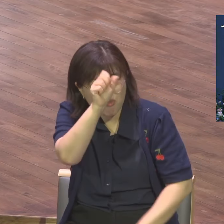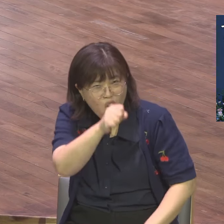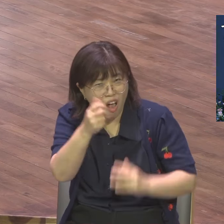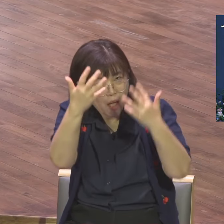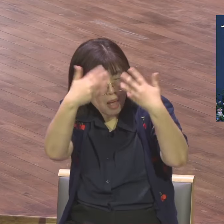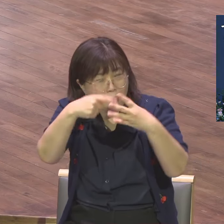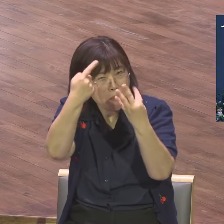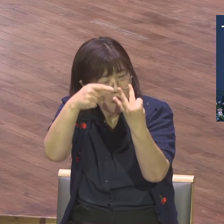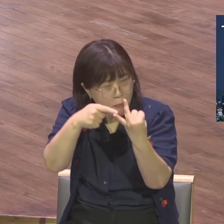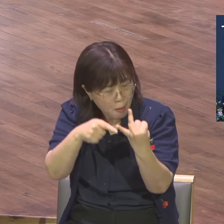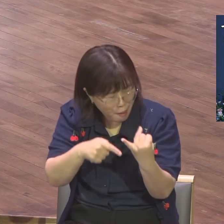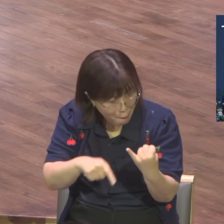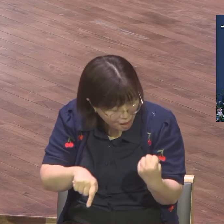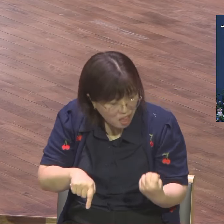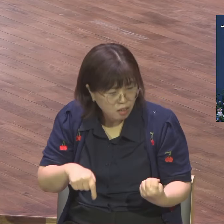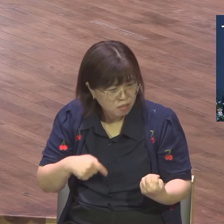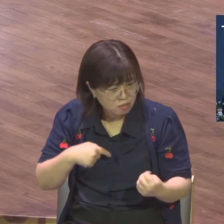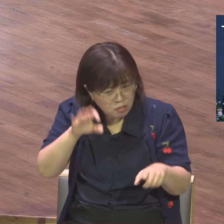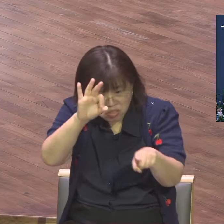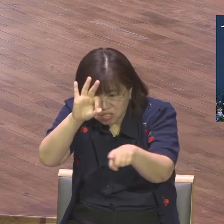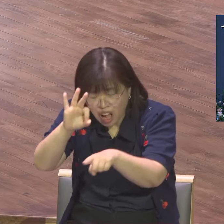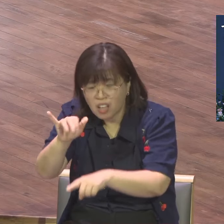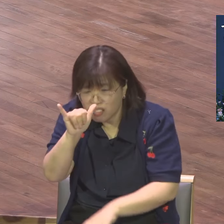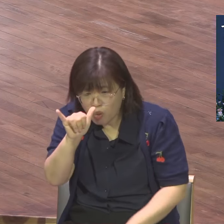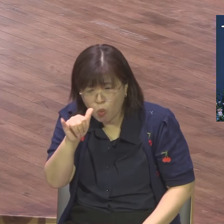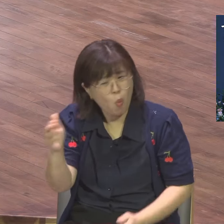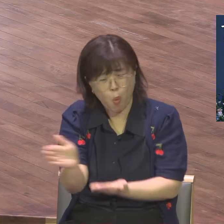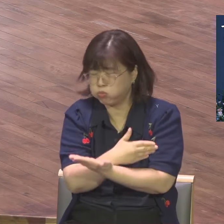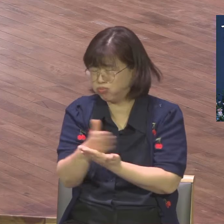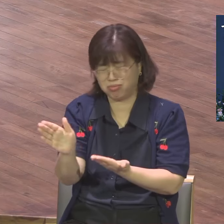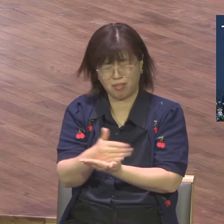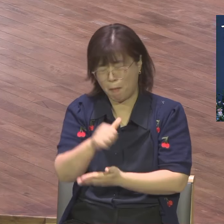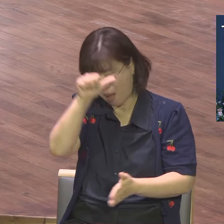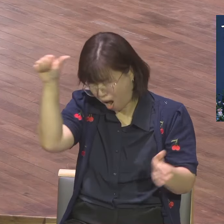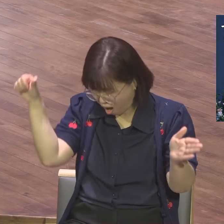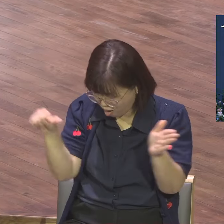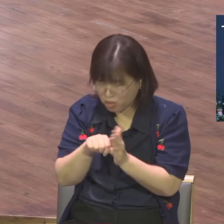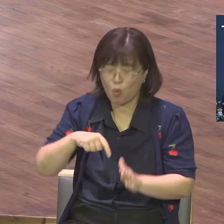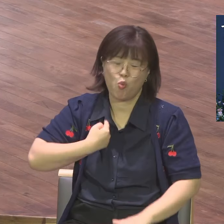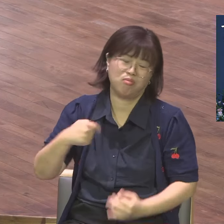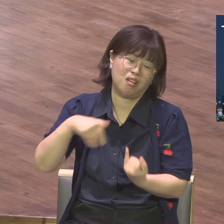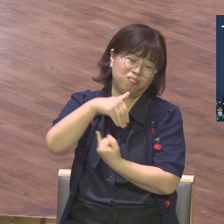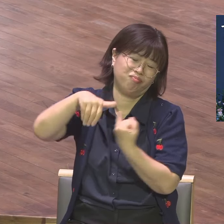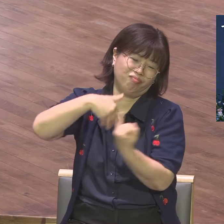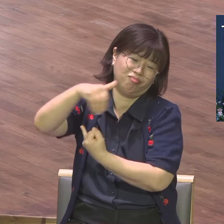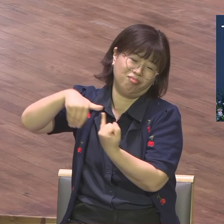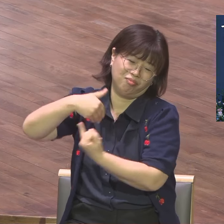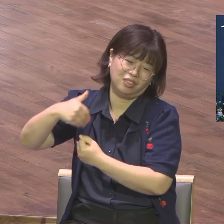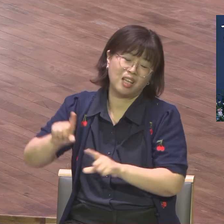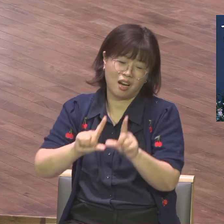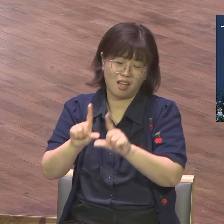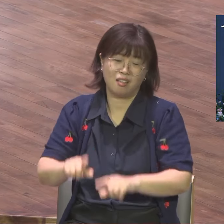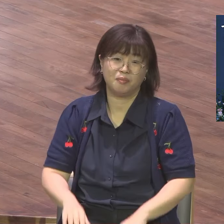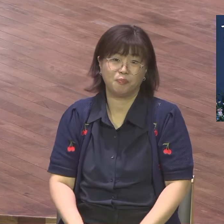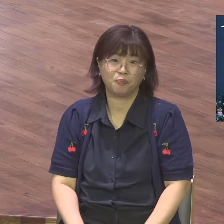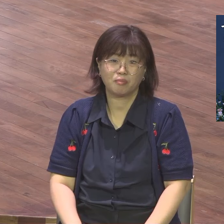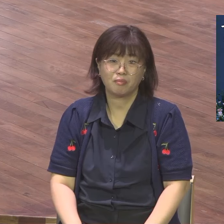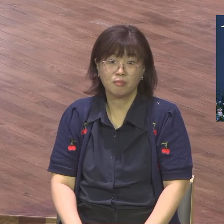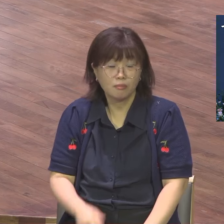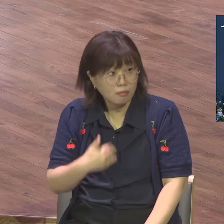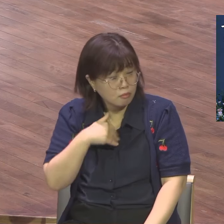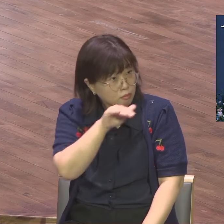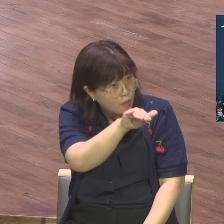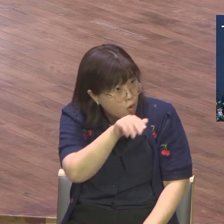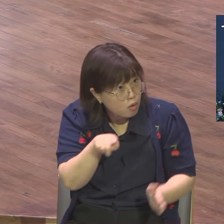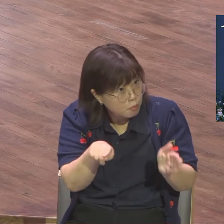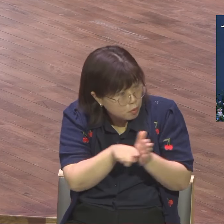그래서 좀 부족하더라도 영적으로 좀 소통이 되고 영적 포럼만 된다고 하면